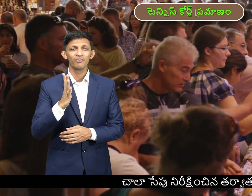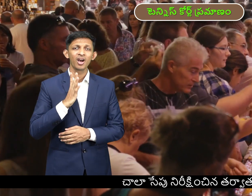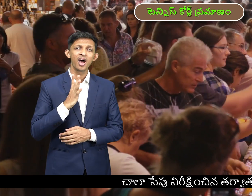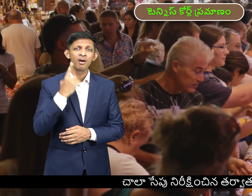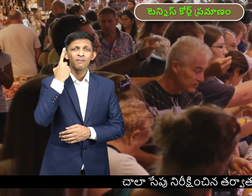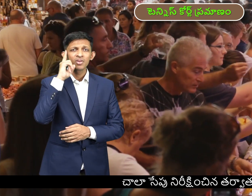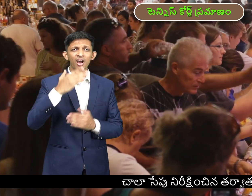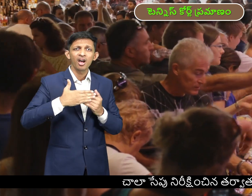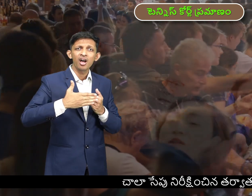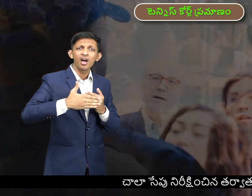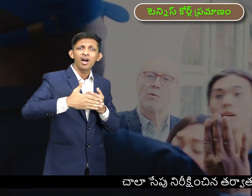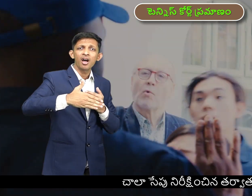చాలాసేపు నిరీక్షించిన తర్వాత